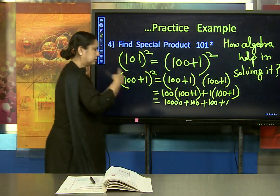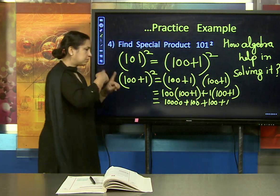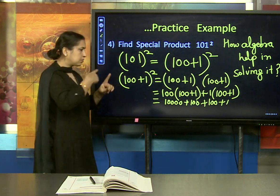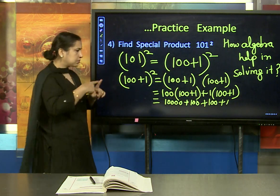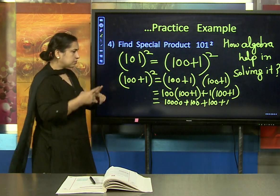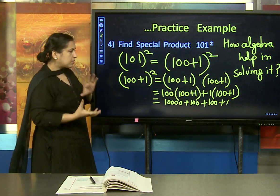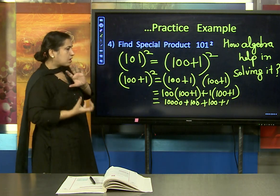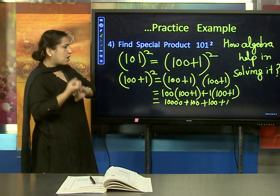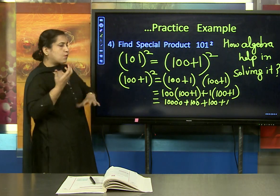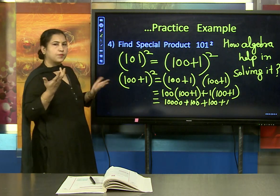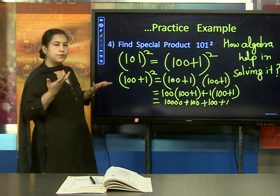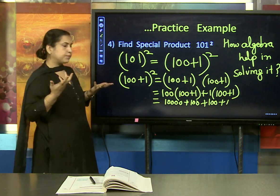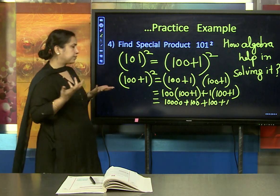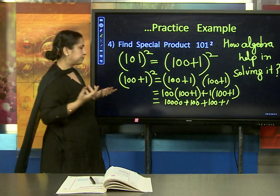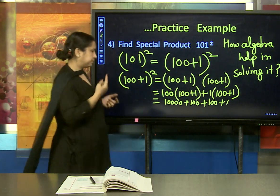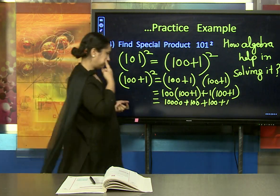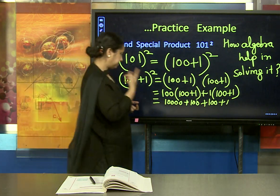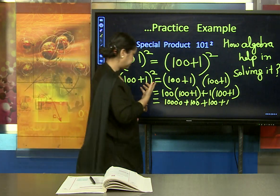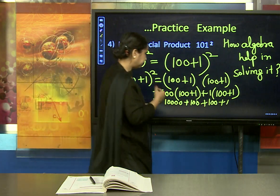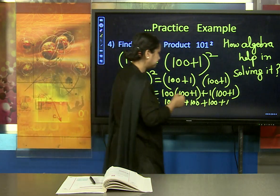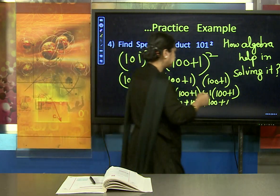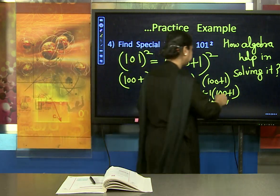इन सबको प्लस करके हमें मिलेगा